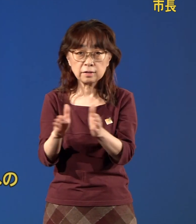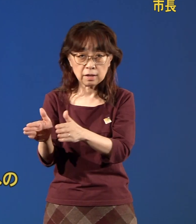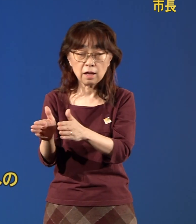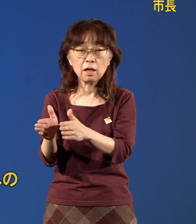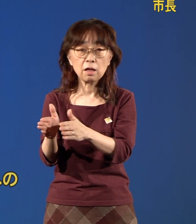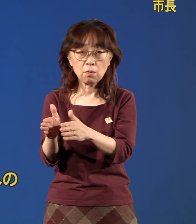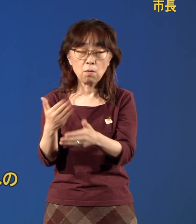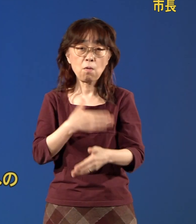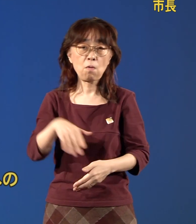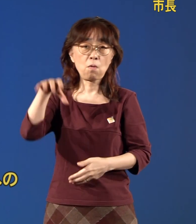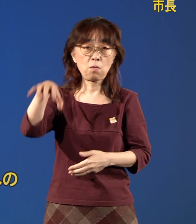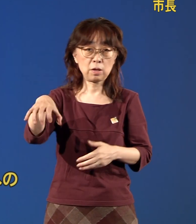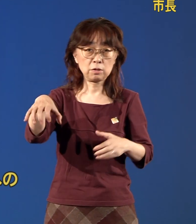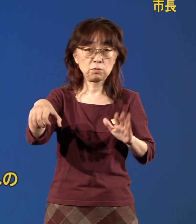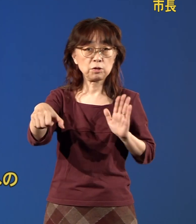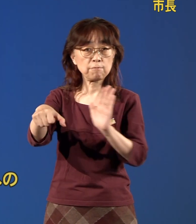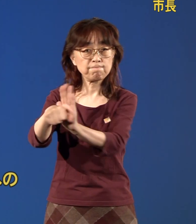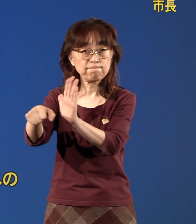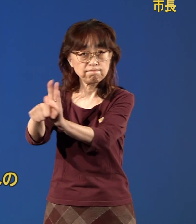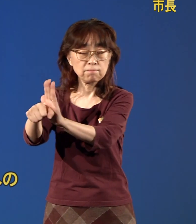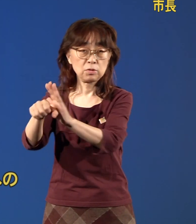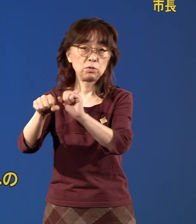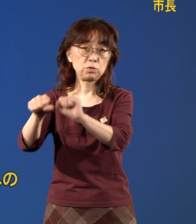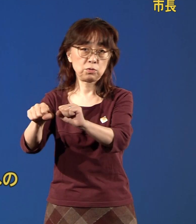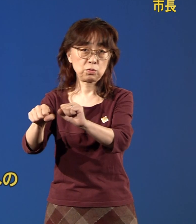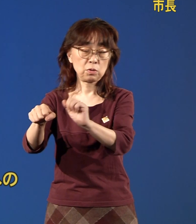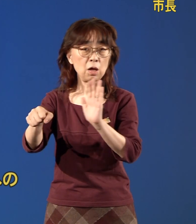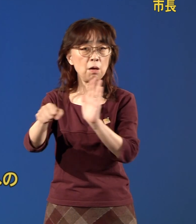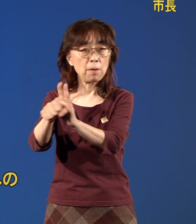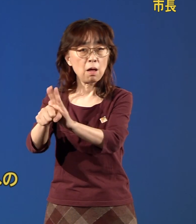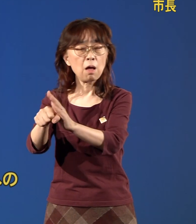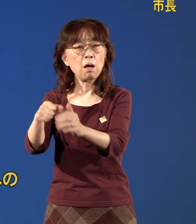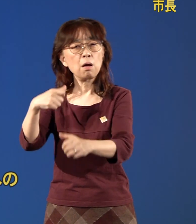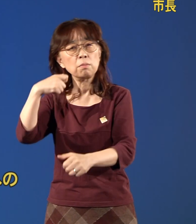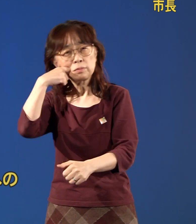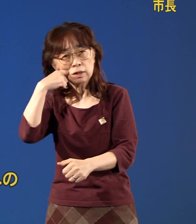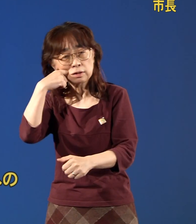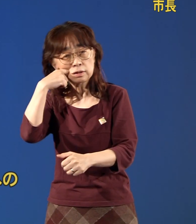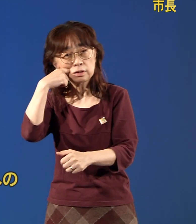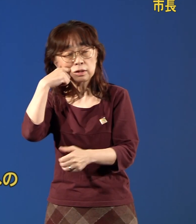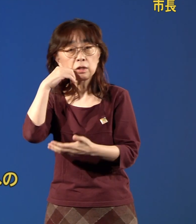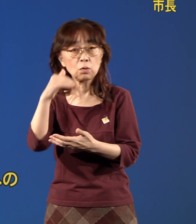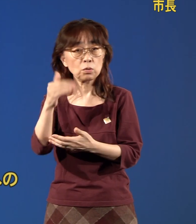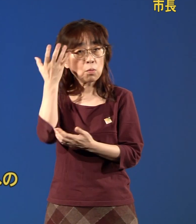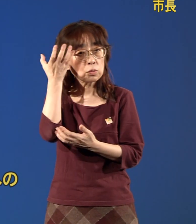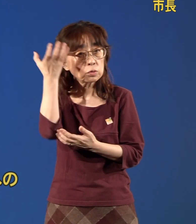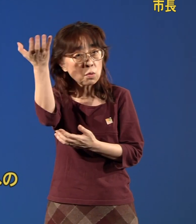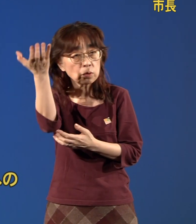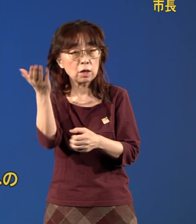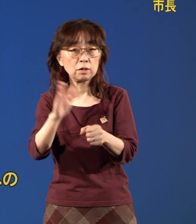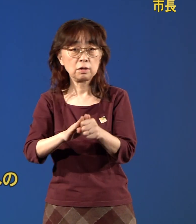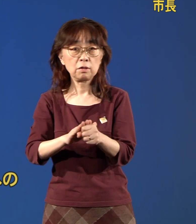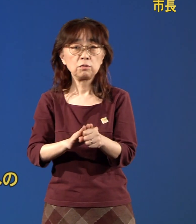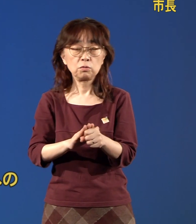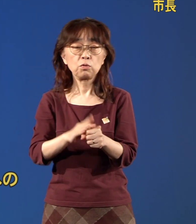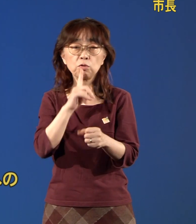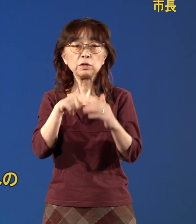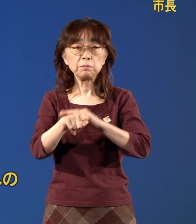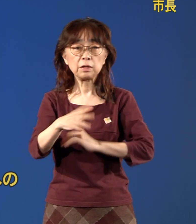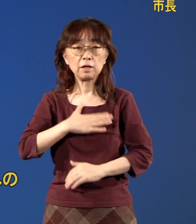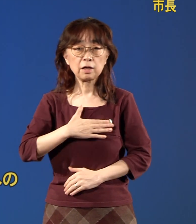でもそれでカバーしきれないということも想定しておかなければいけないという状況でご理解をいただければと思います。